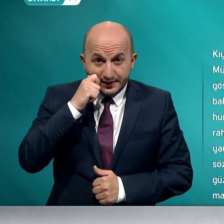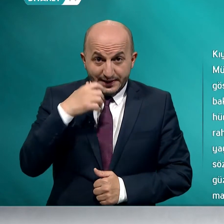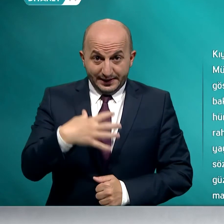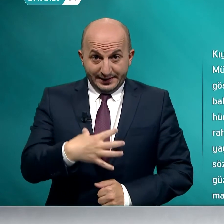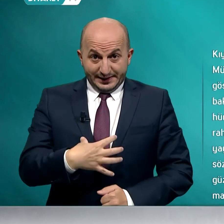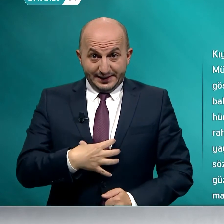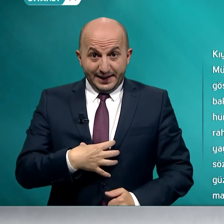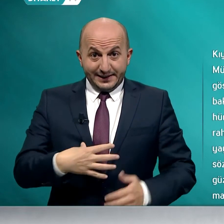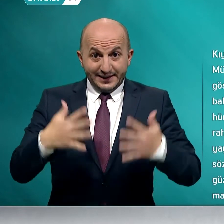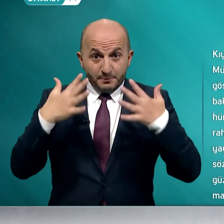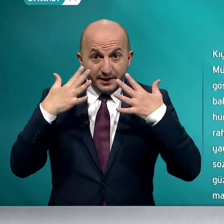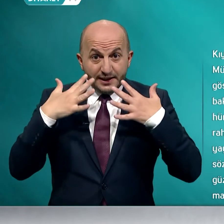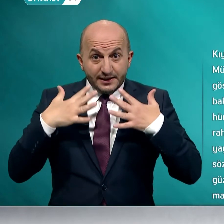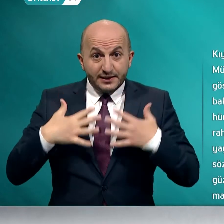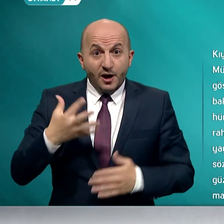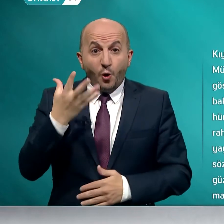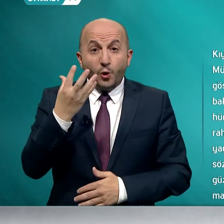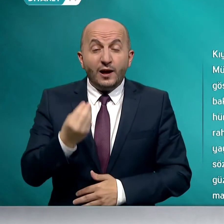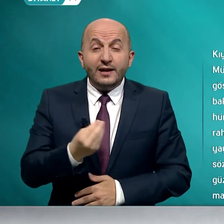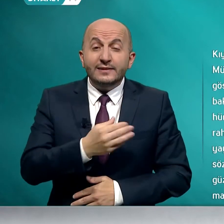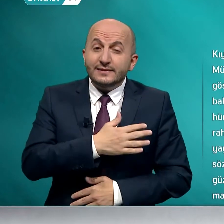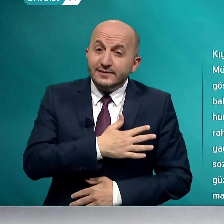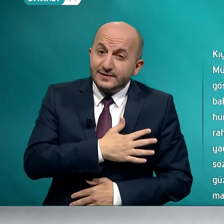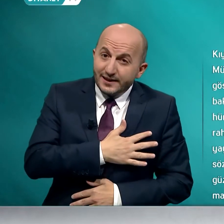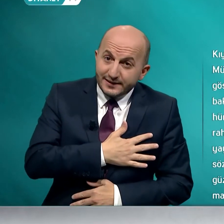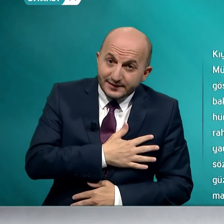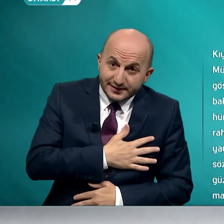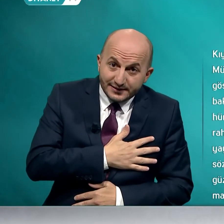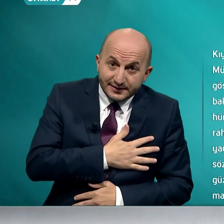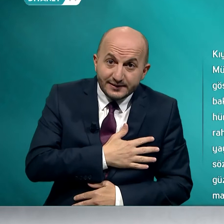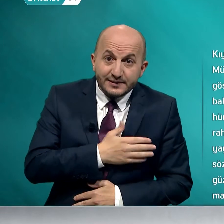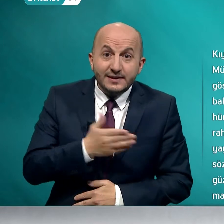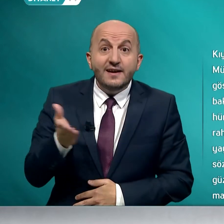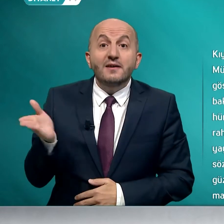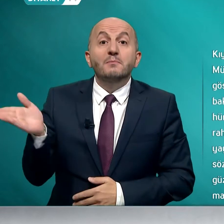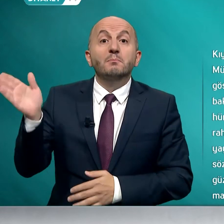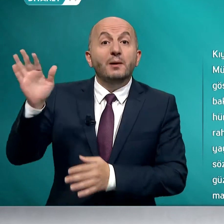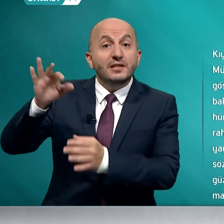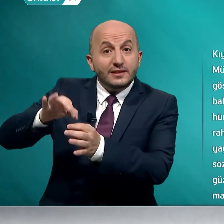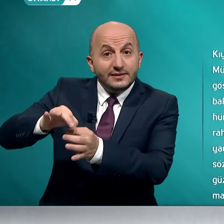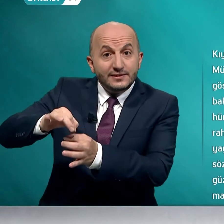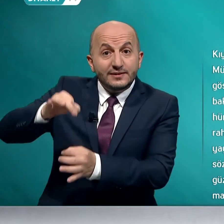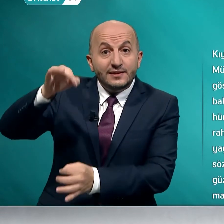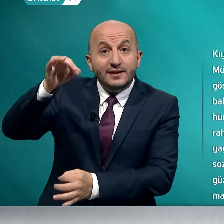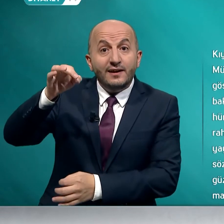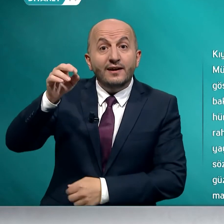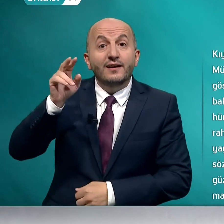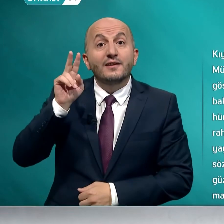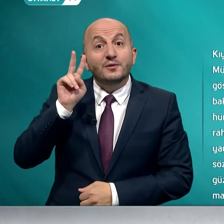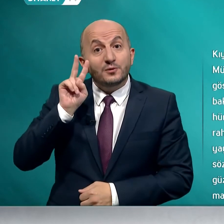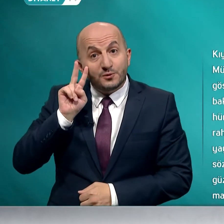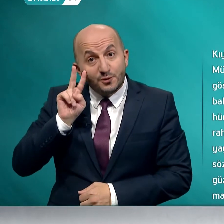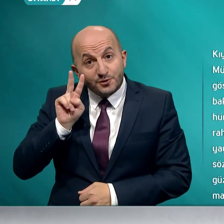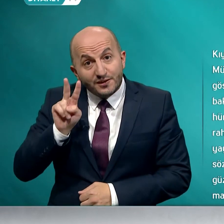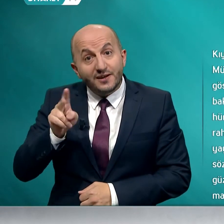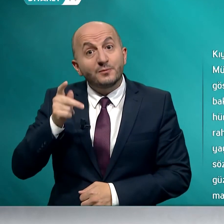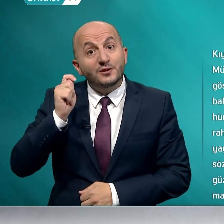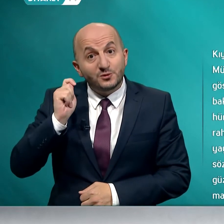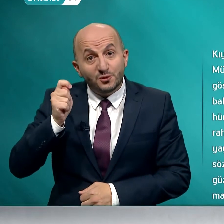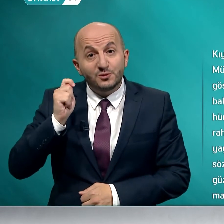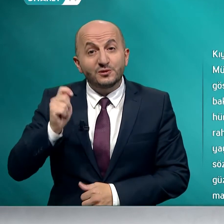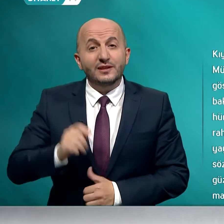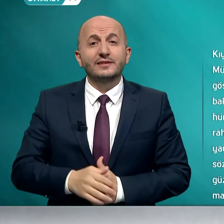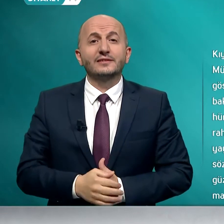mümin kendi bedenine olan saygısını başkasına da